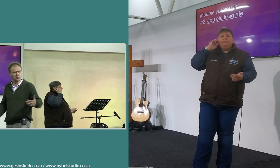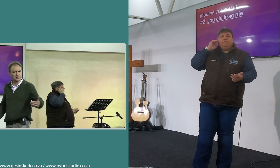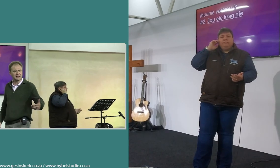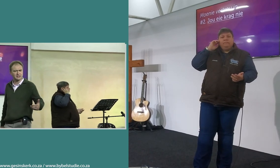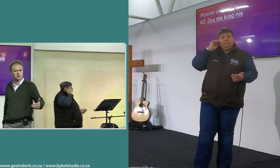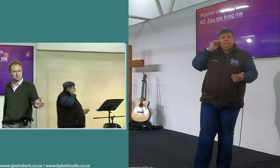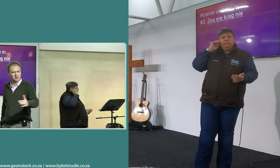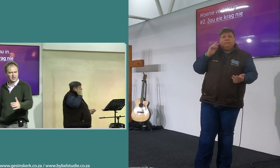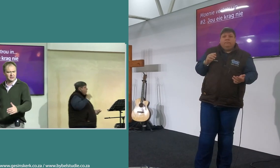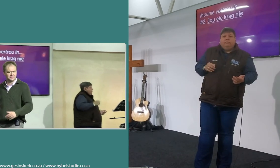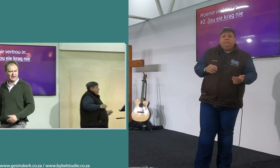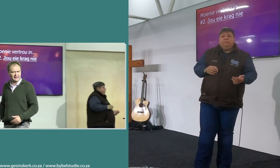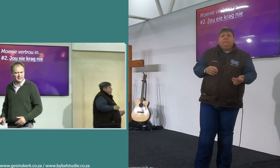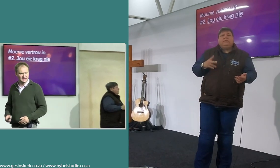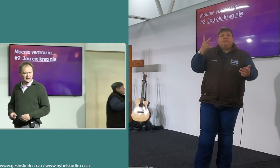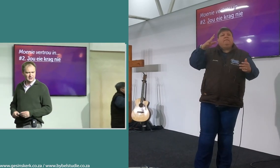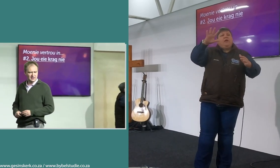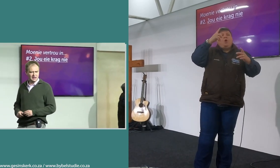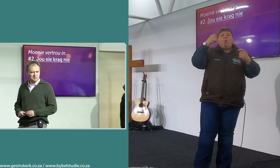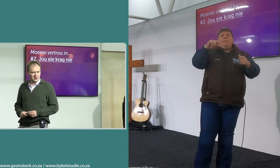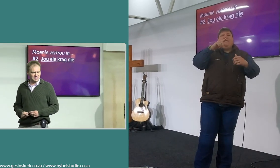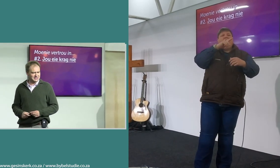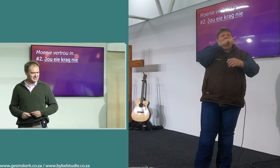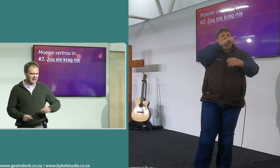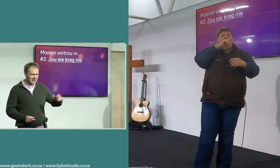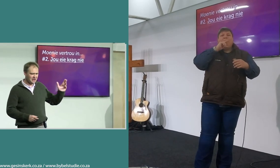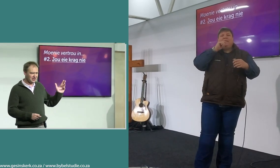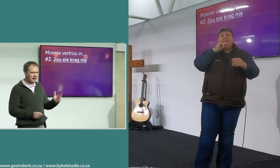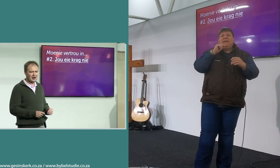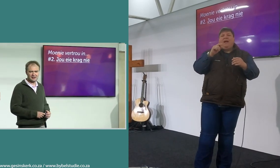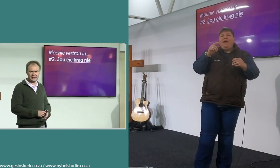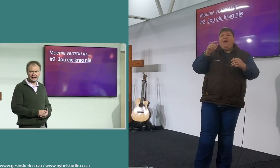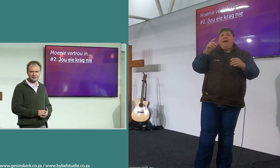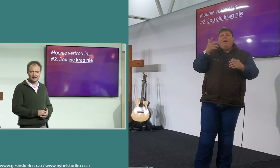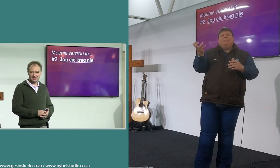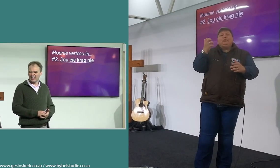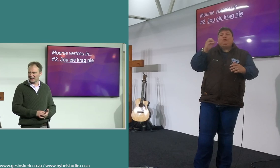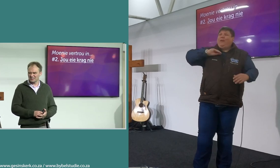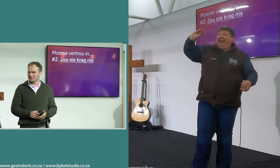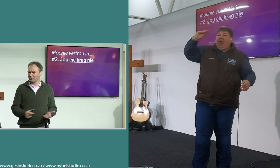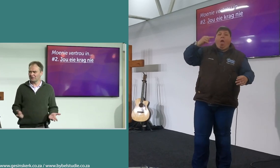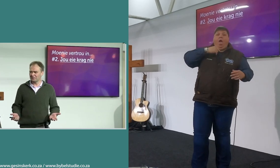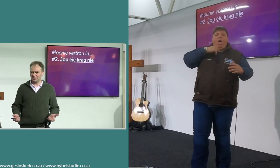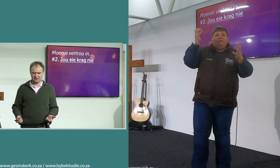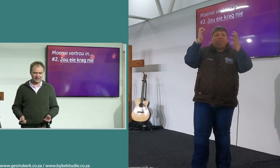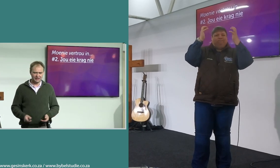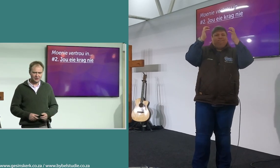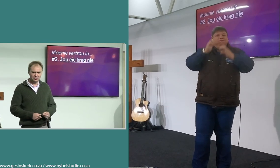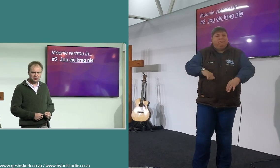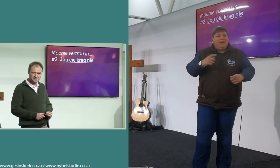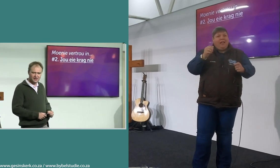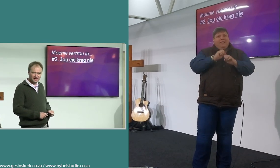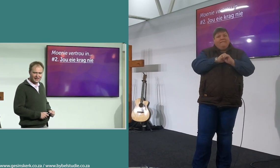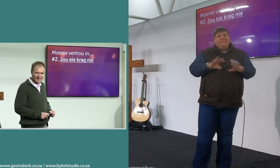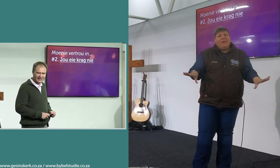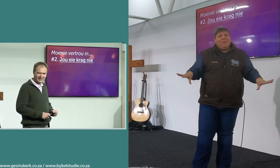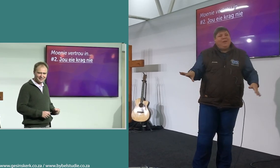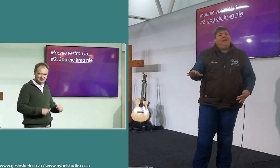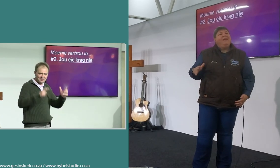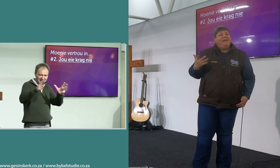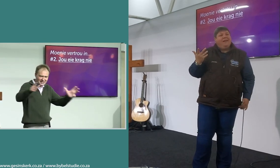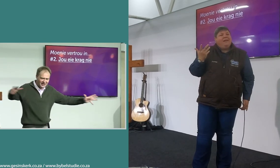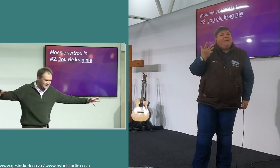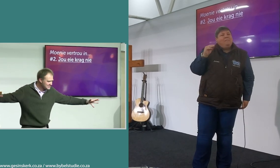nie wie het steunhof aandele gekoop nadat het geval het dan gaan een paar mense sê ja ok die andere sies waarvan praat jy om en